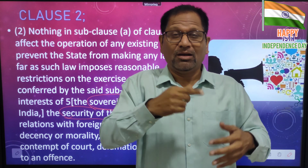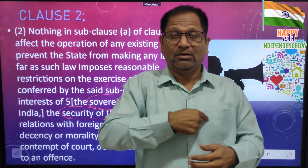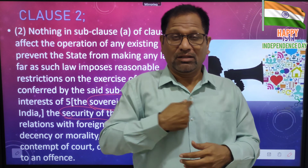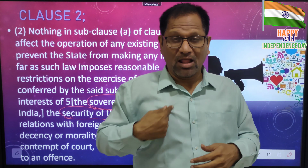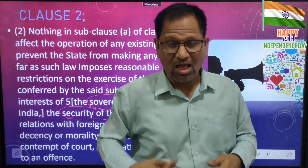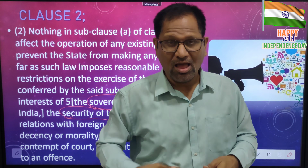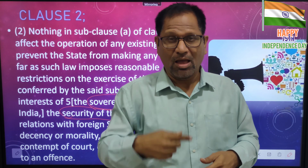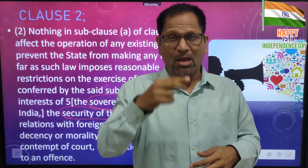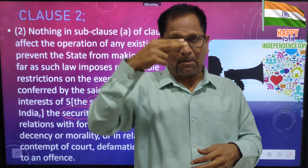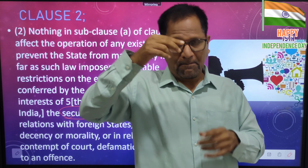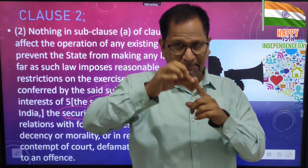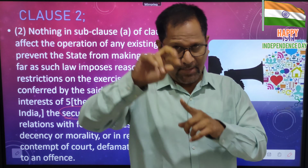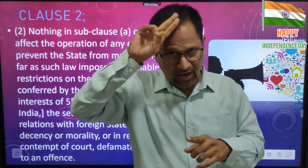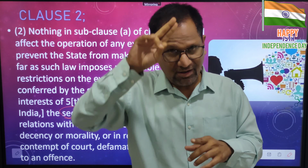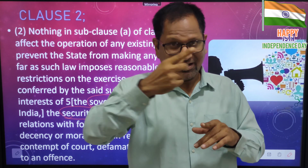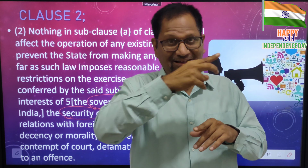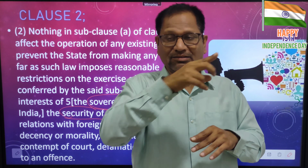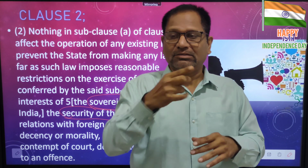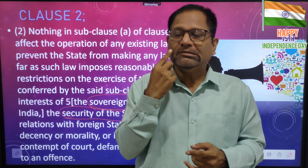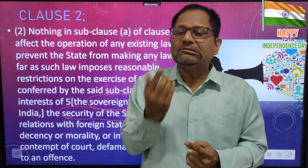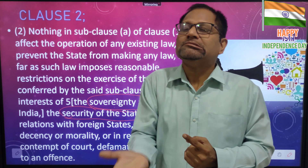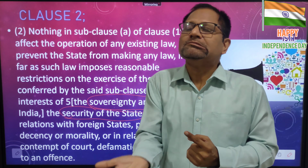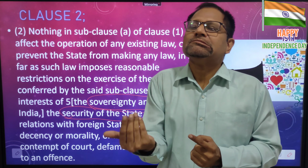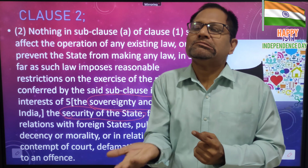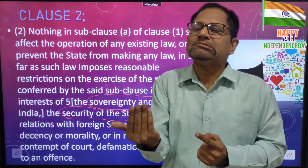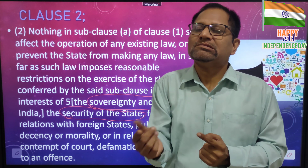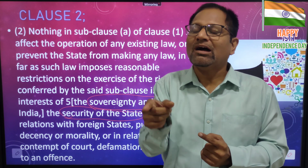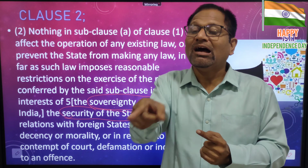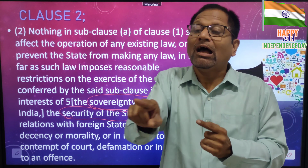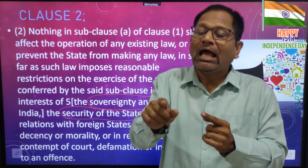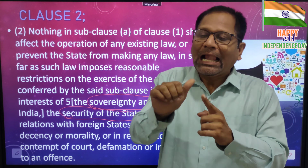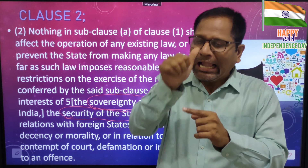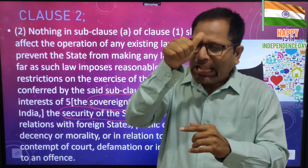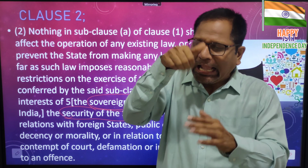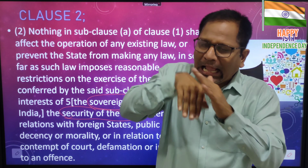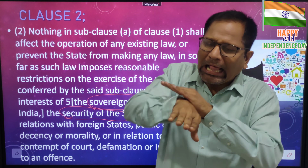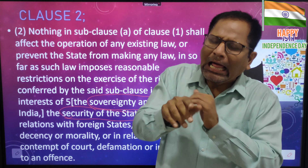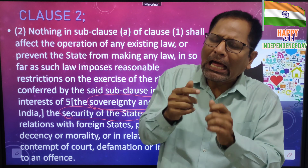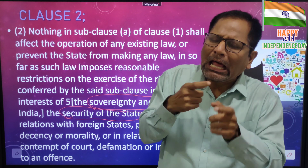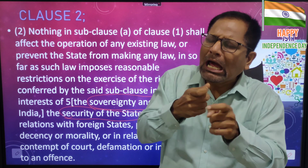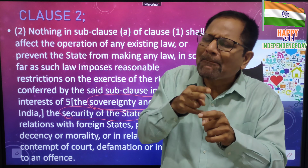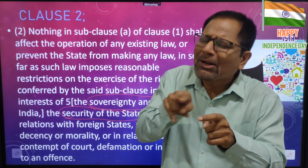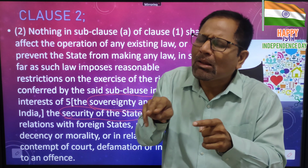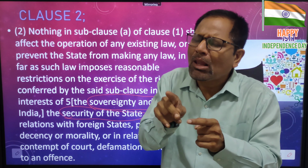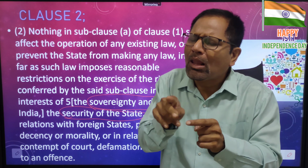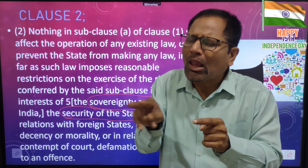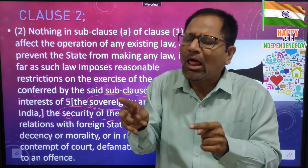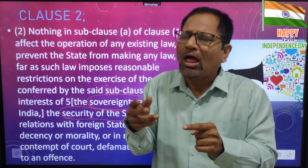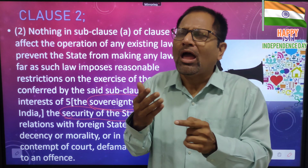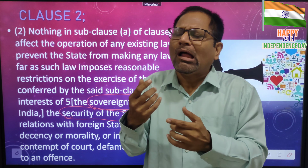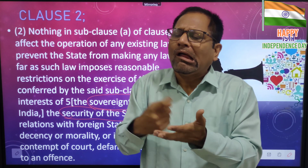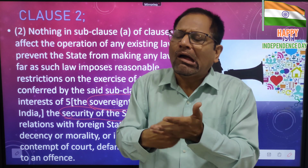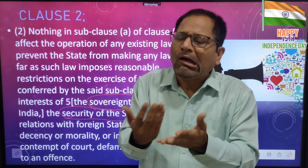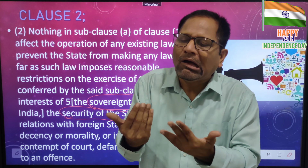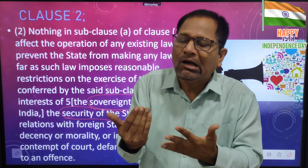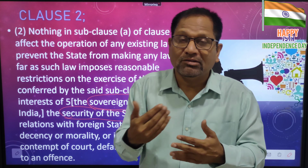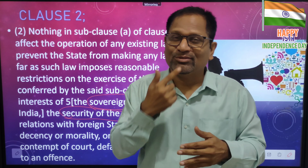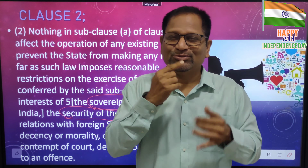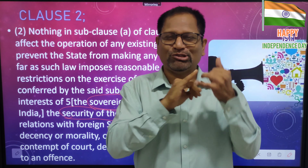करेंगे। हर देश अपने राज नहीं बताता। कुछ देश अपने कूटनीति के तहत दूसरे देश के राज जानना चाहते